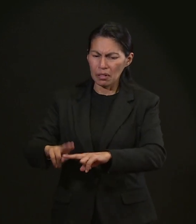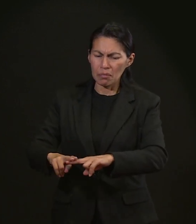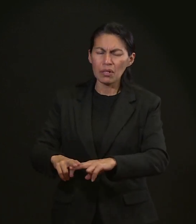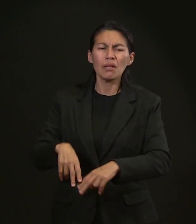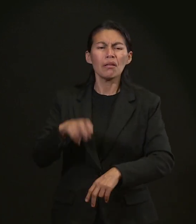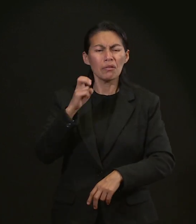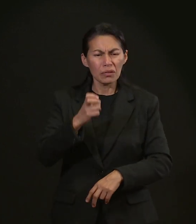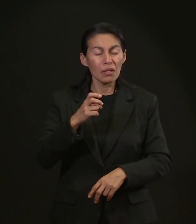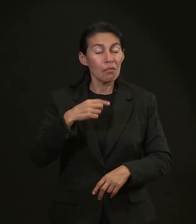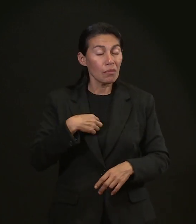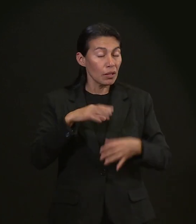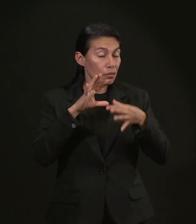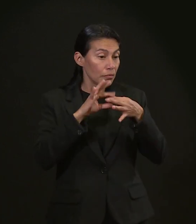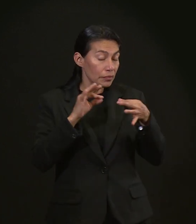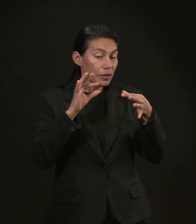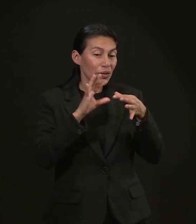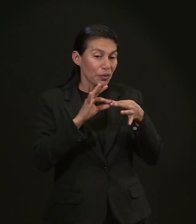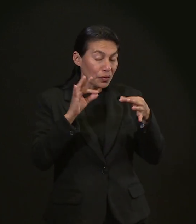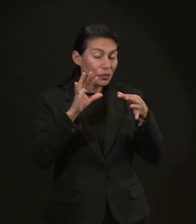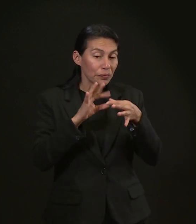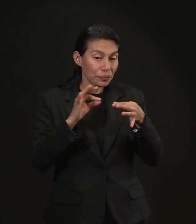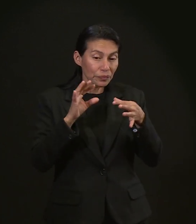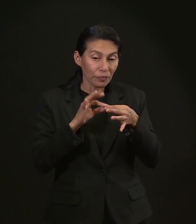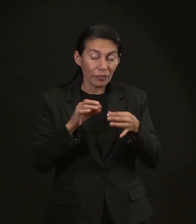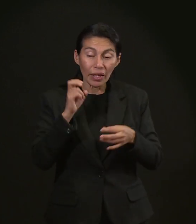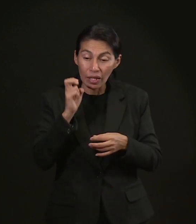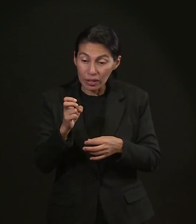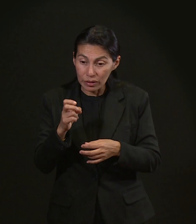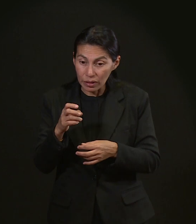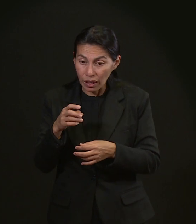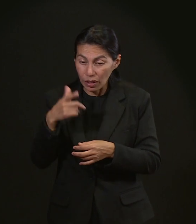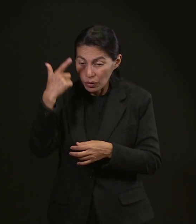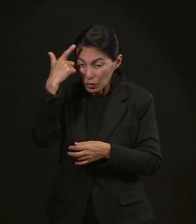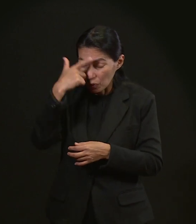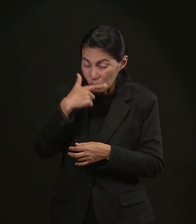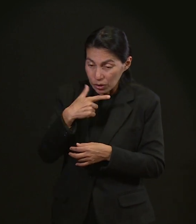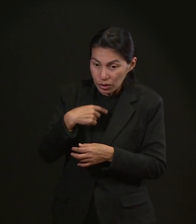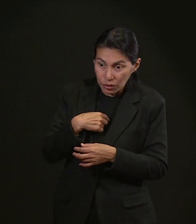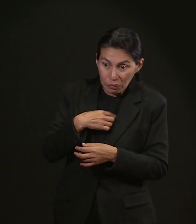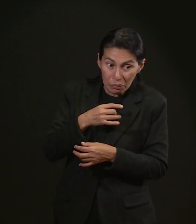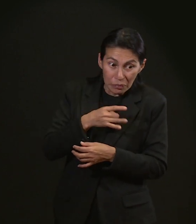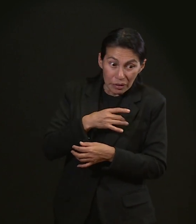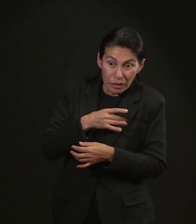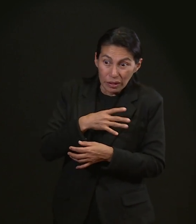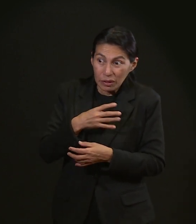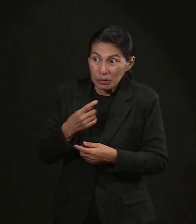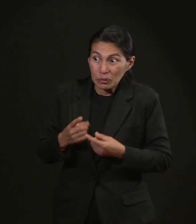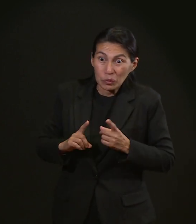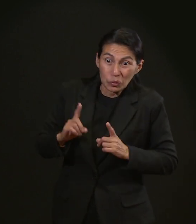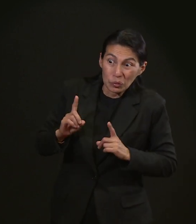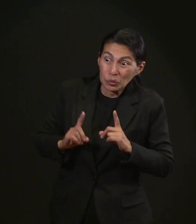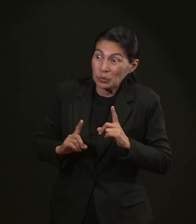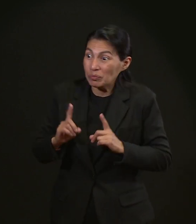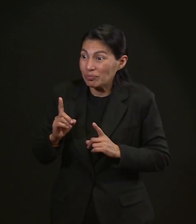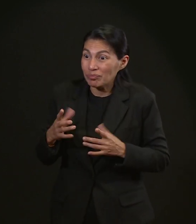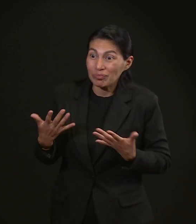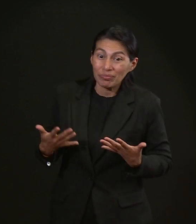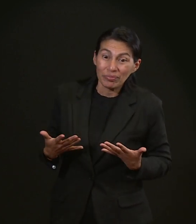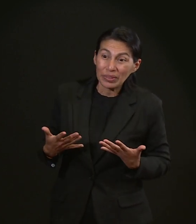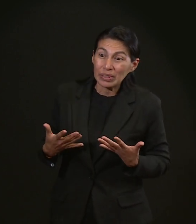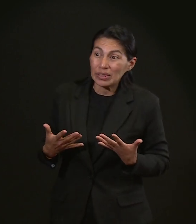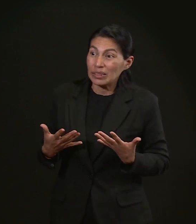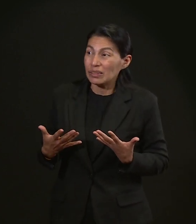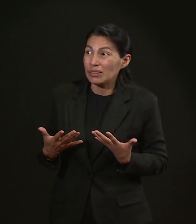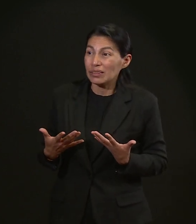explicó muchas cosas de la iglesia bueno a partir de esa noche yo empecé a sentir temor yo empecé a sentir inseguridad